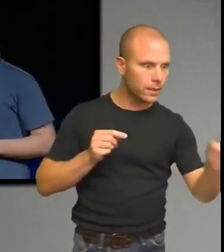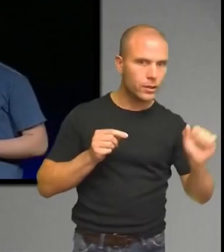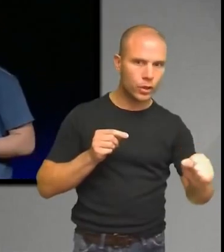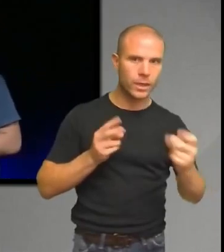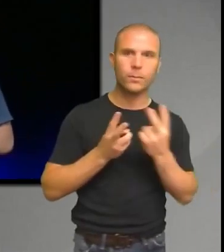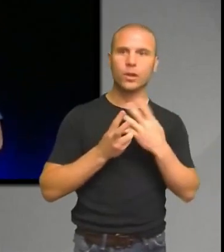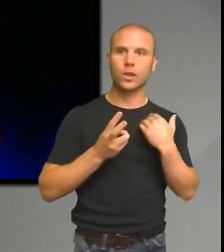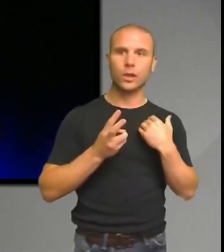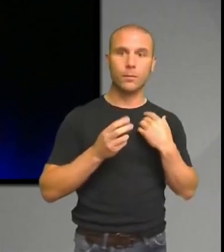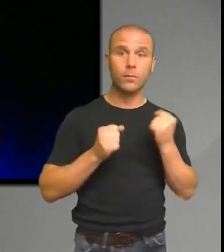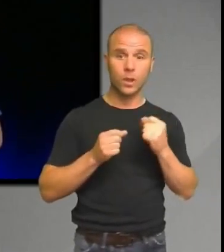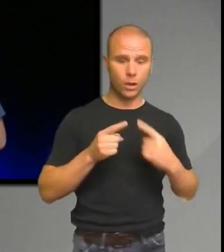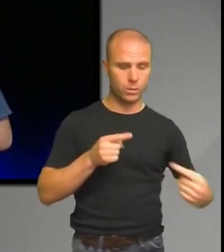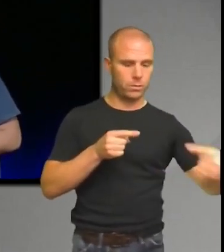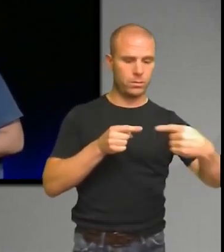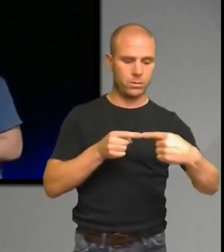var inte kul faktiskt.